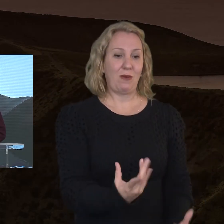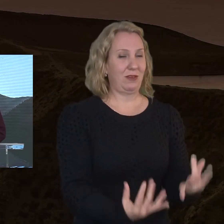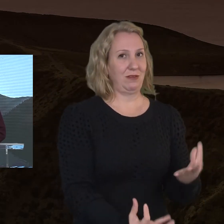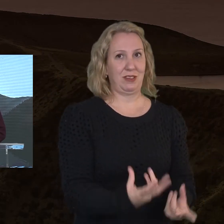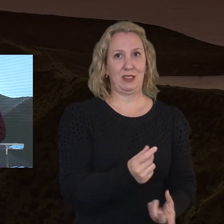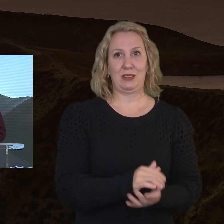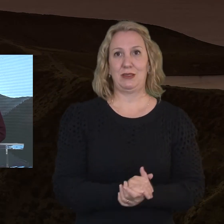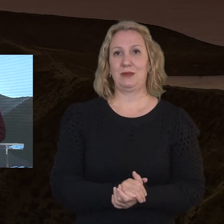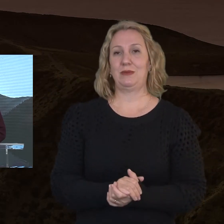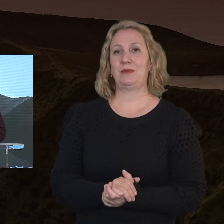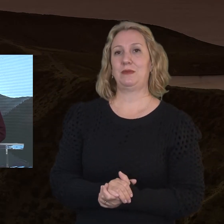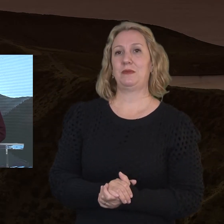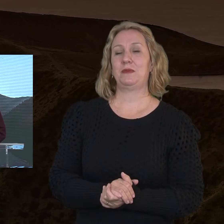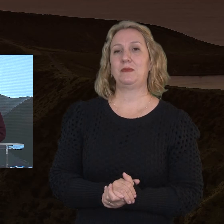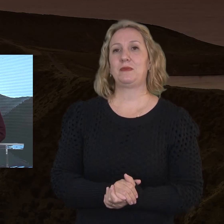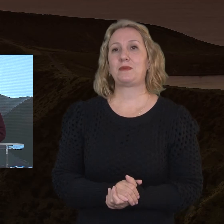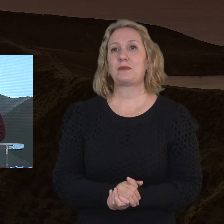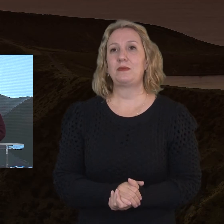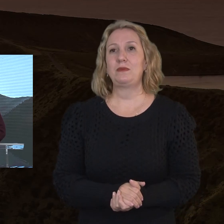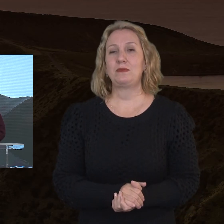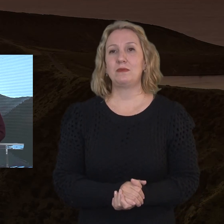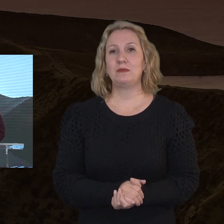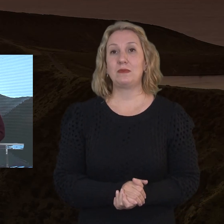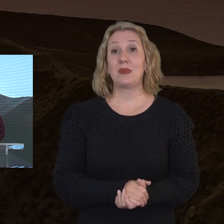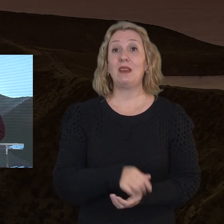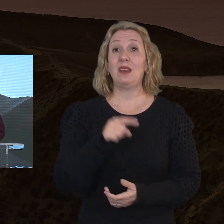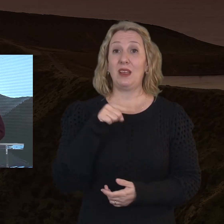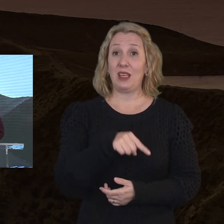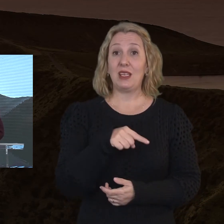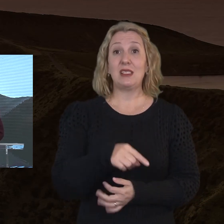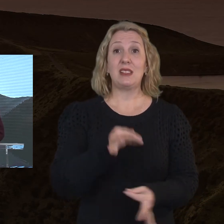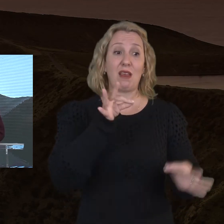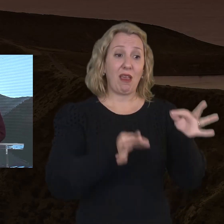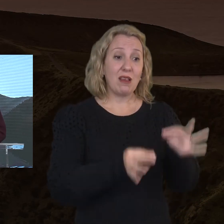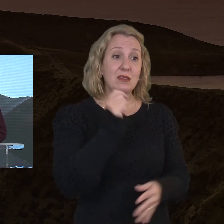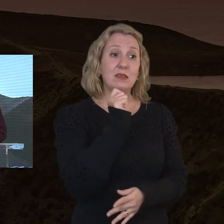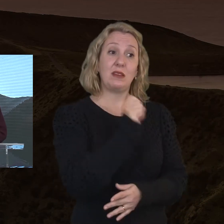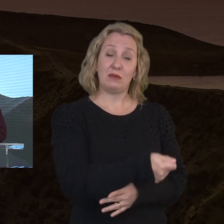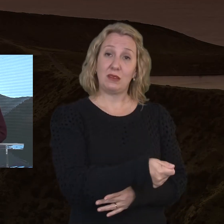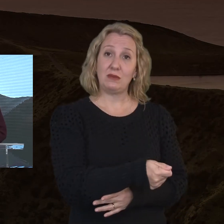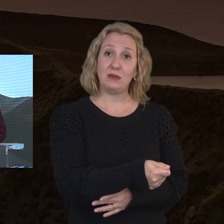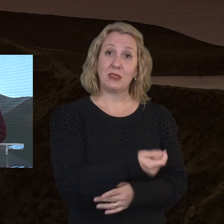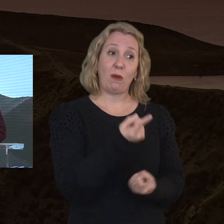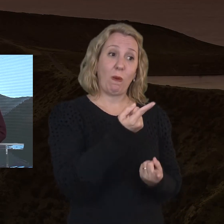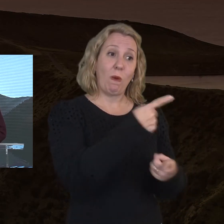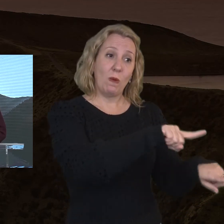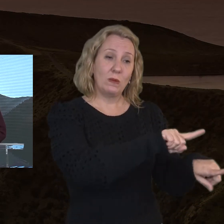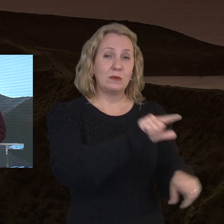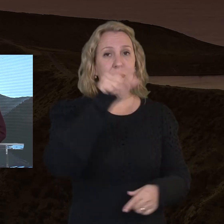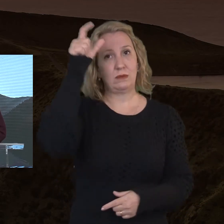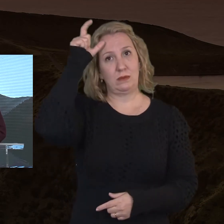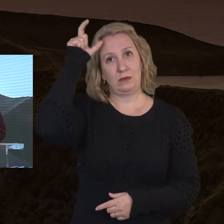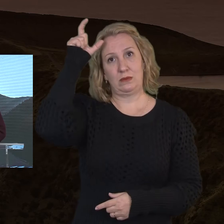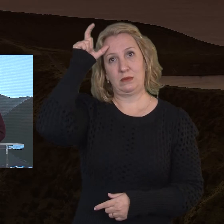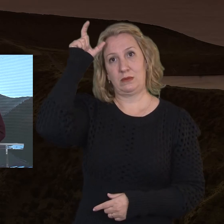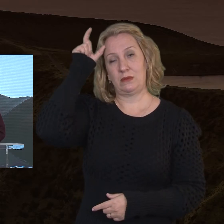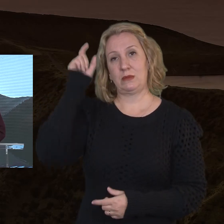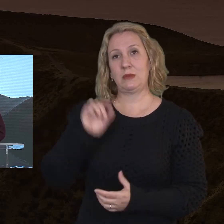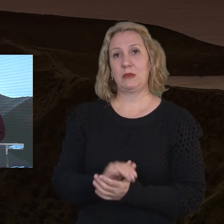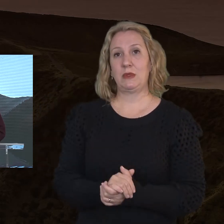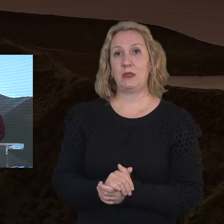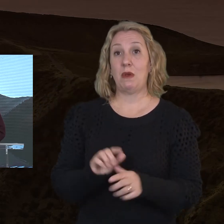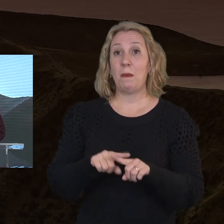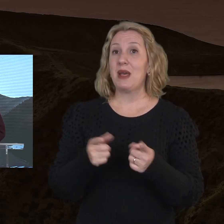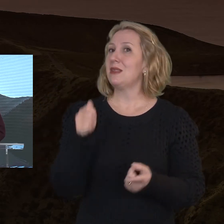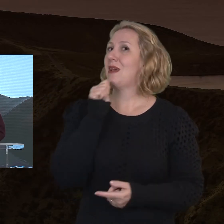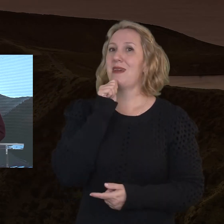precipitado para o reino dos mortos no mais profundo abismo é sentença que deus proferiu contra satanás eu não tinha